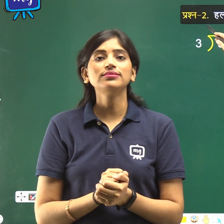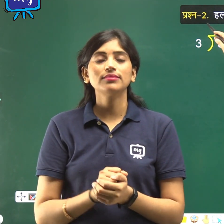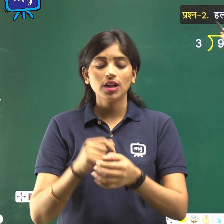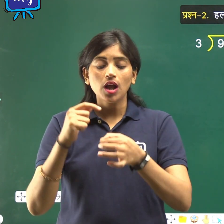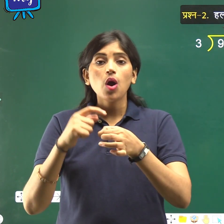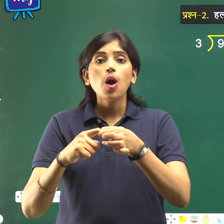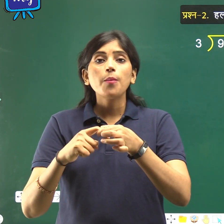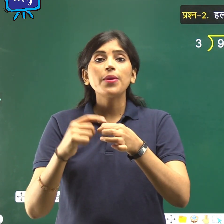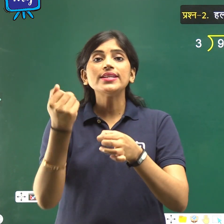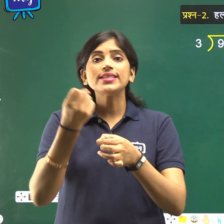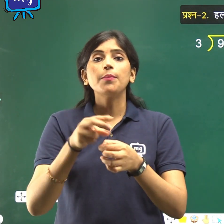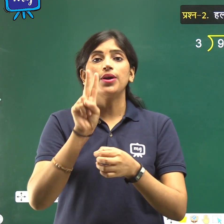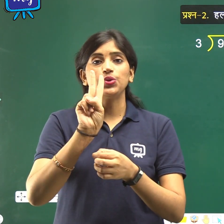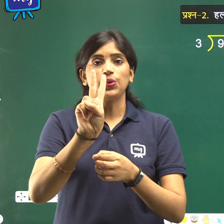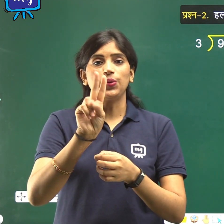प्रश्न नंबर 2